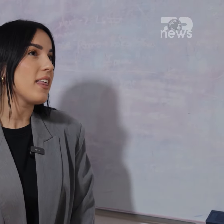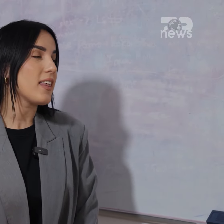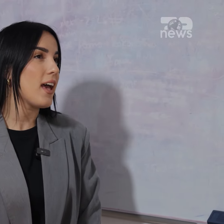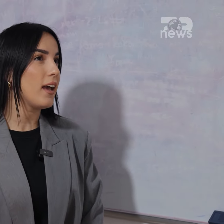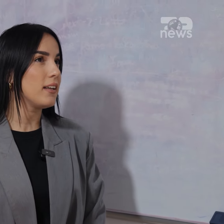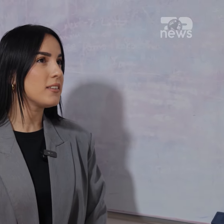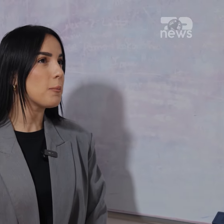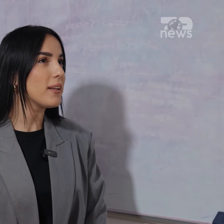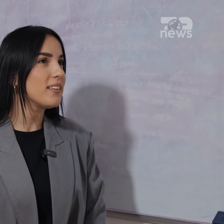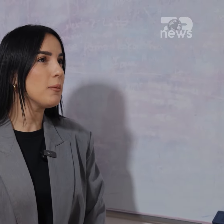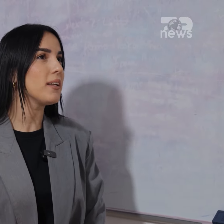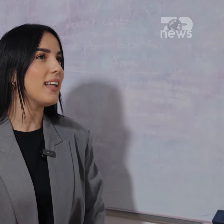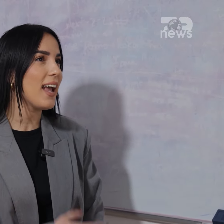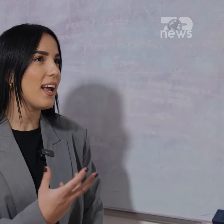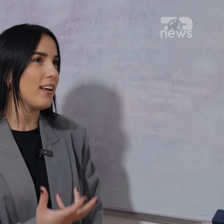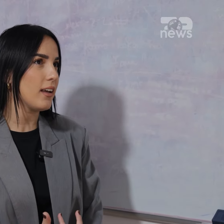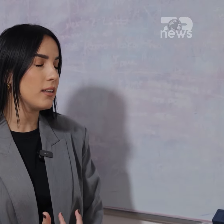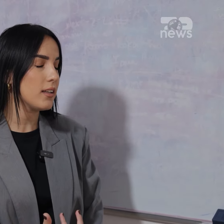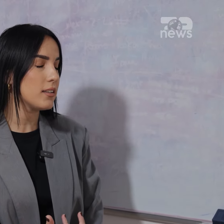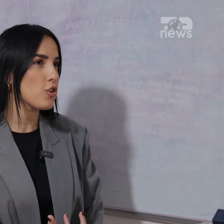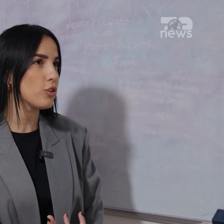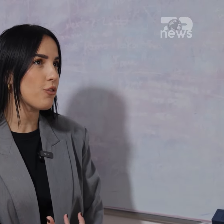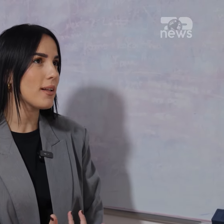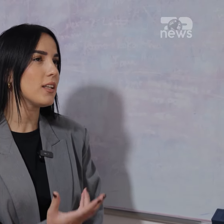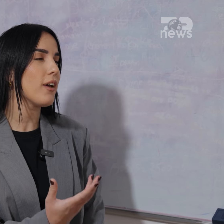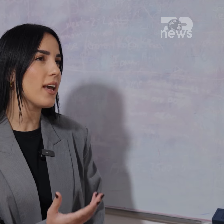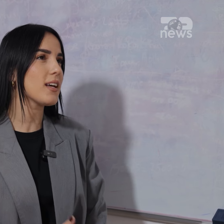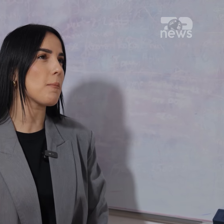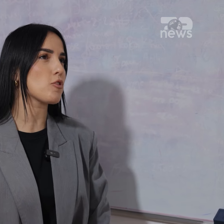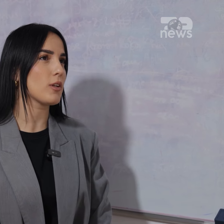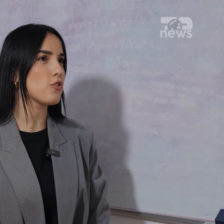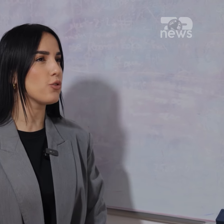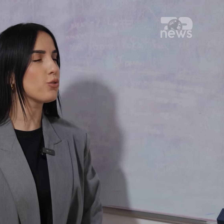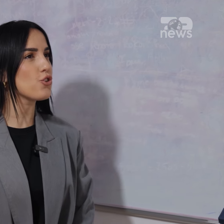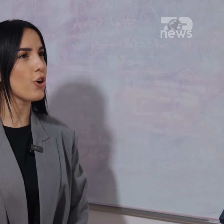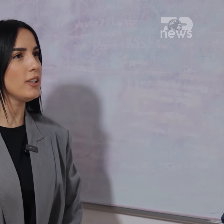edhe interpretimin e edicionit informativ edhe nga personat që nuk dëgjojnë?